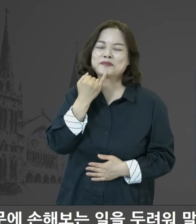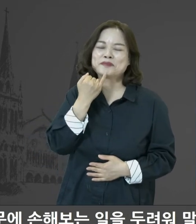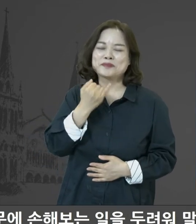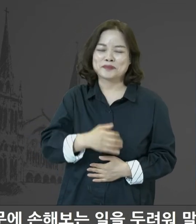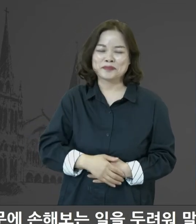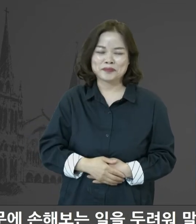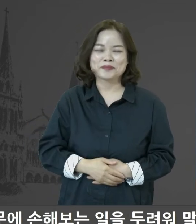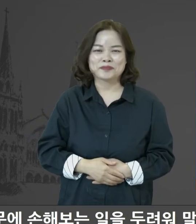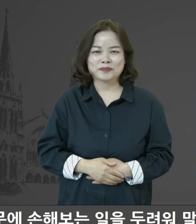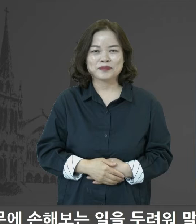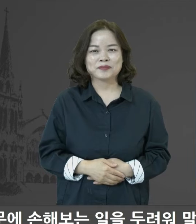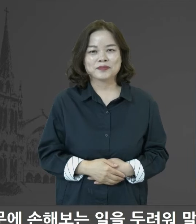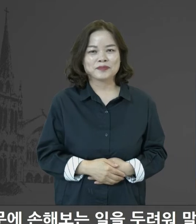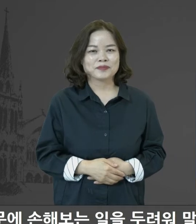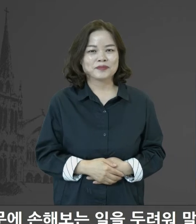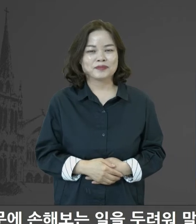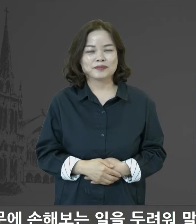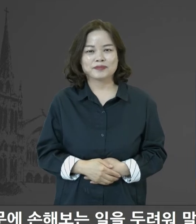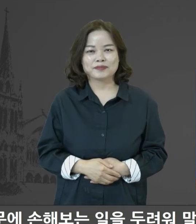괜찮다는 것입니다.